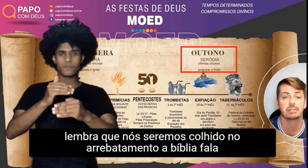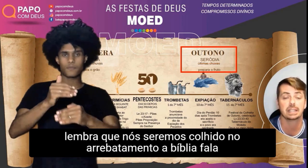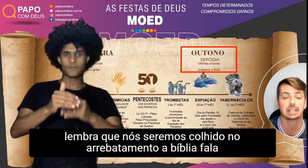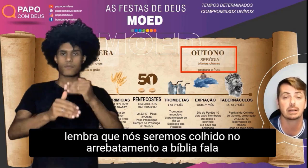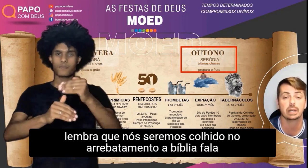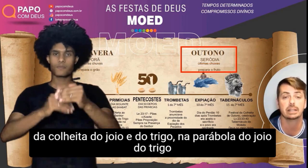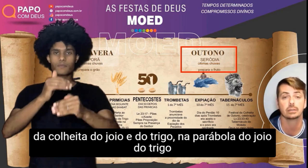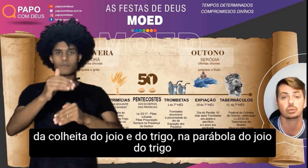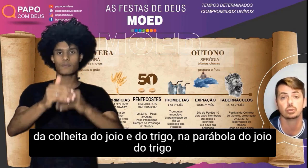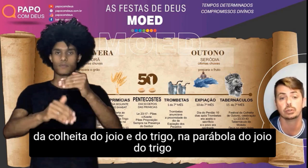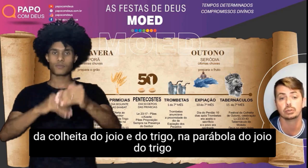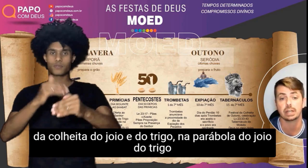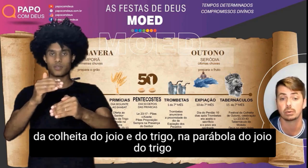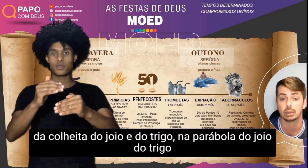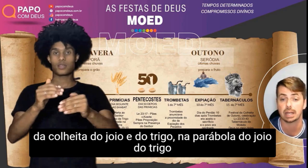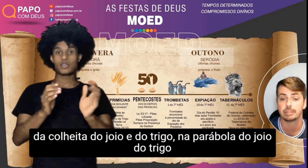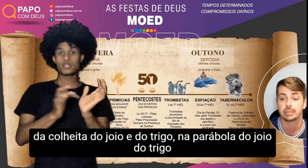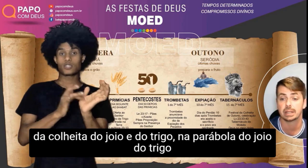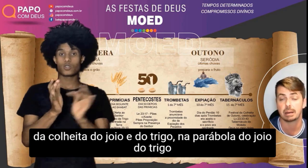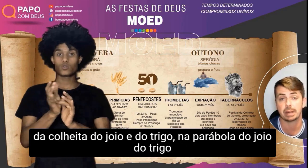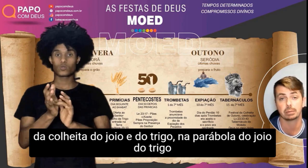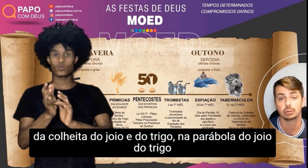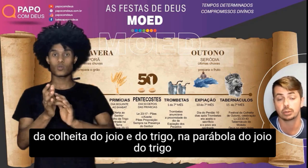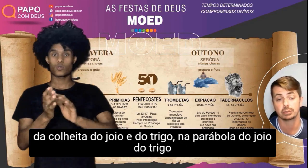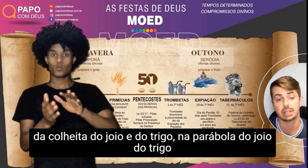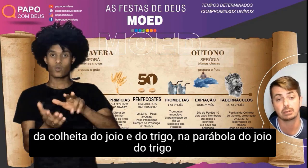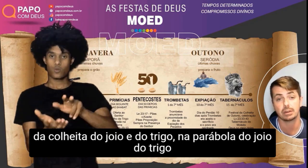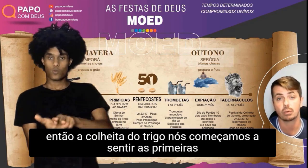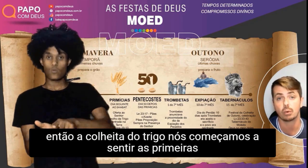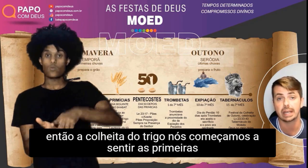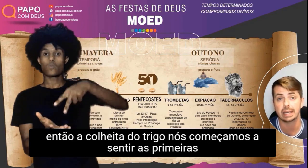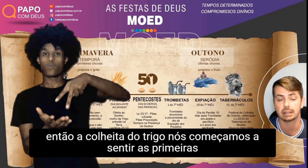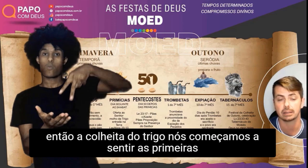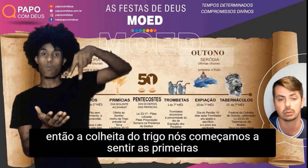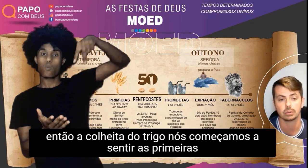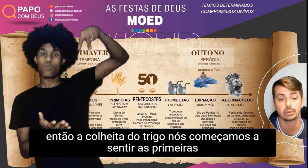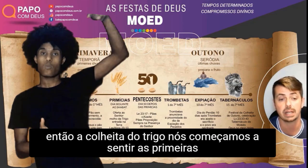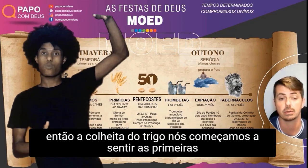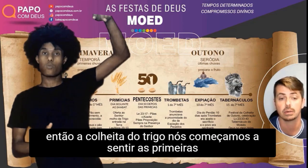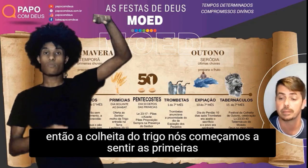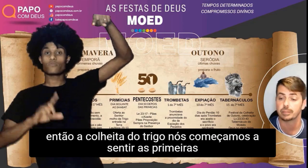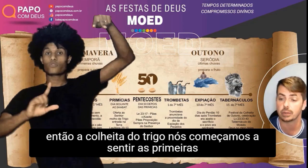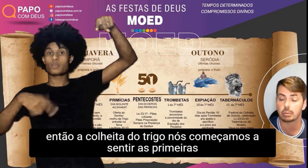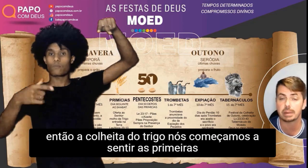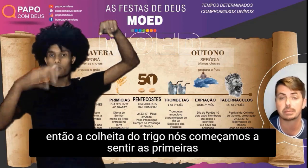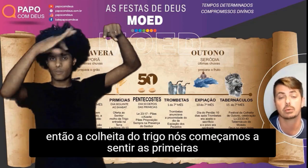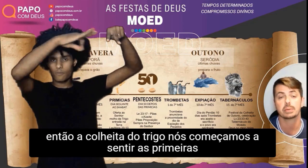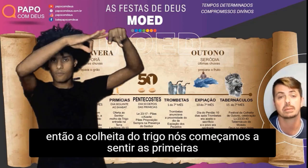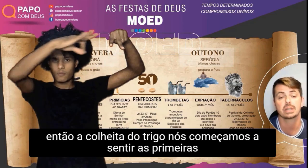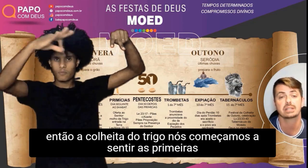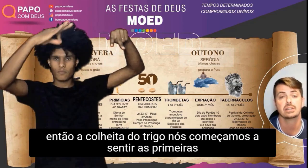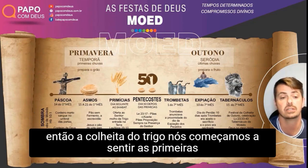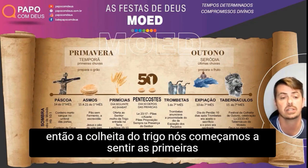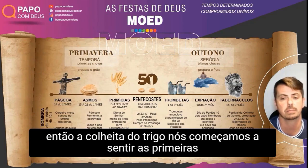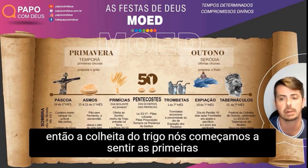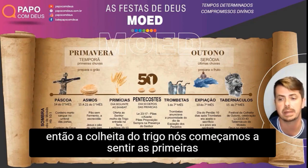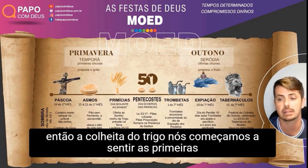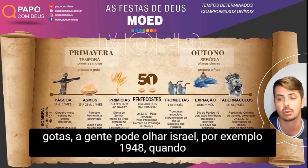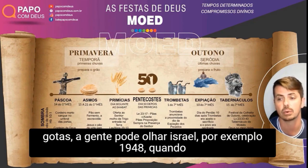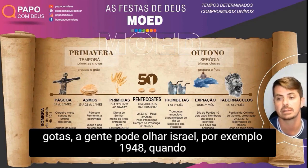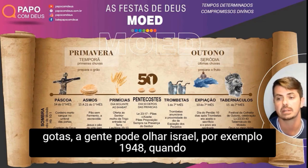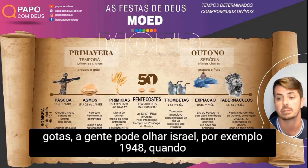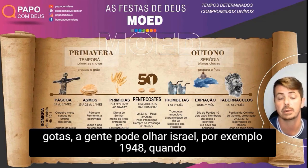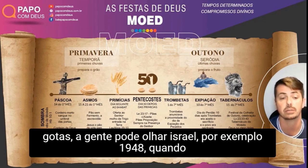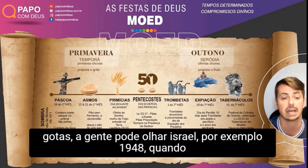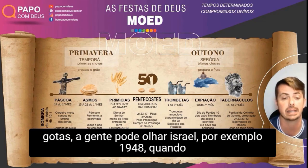A Bíblia fala da colheita do joio e do trigo lá, a parábola do joio e do trigo. Então a colheita do trigo, nós começamos a sentir já as